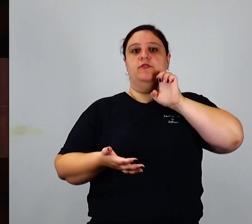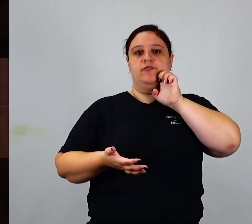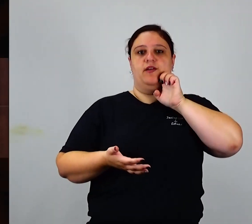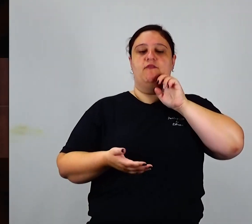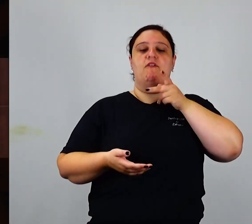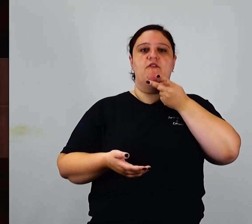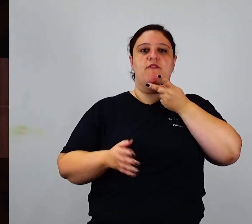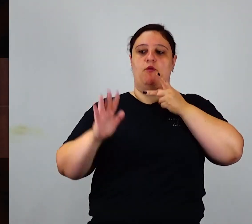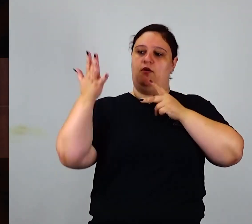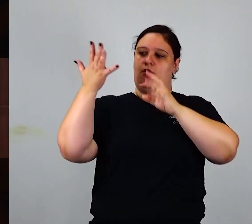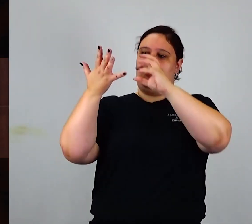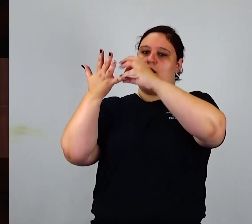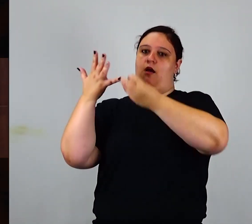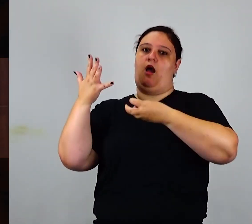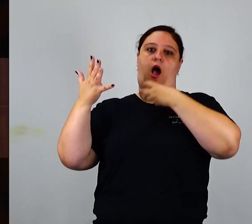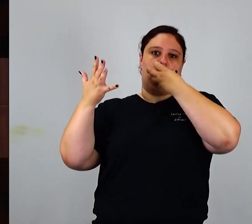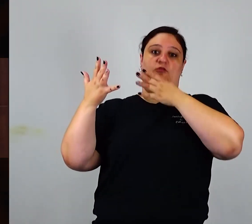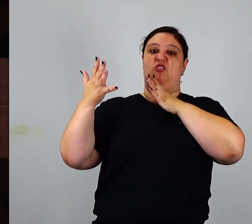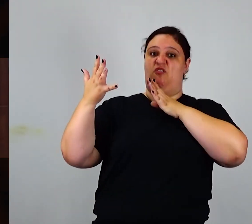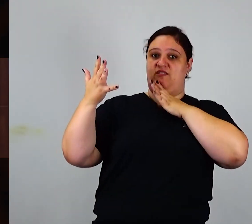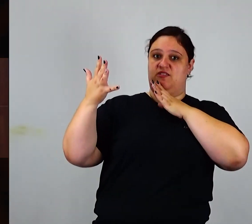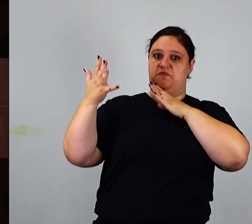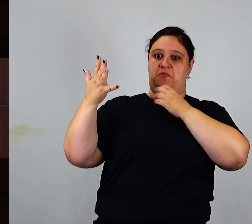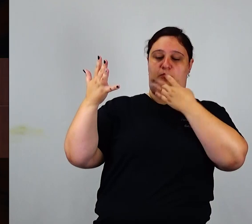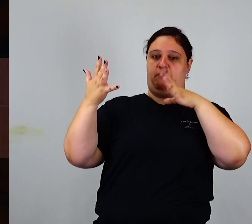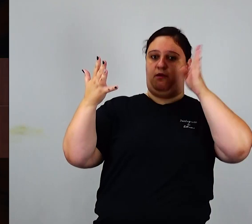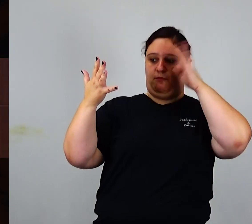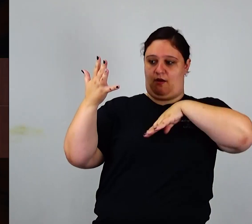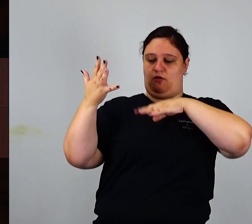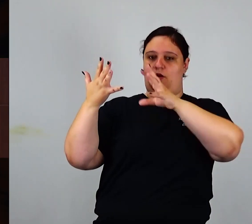do conhecimento do bem e do mal, eles iriam morrer. Muito bem.